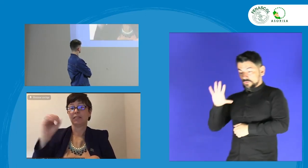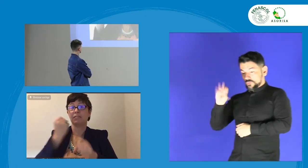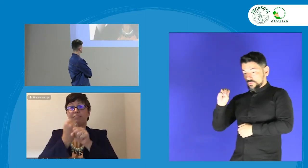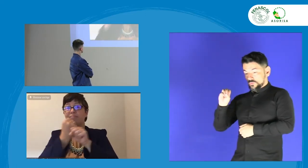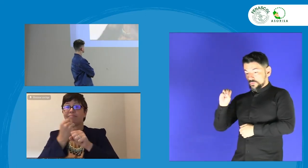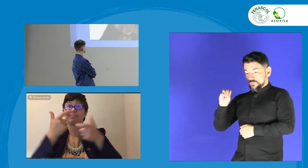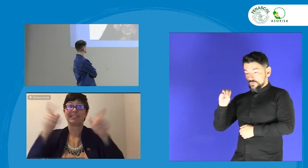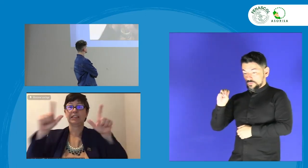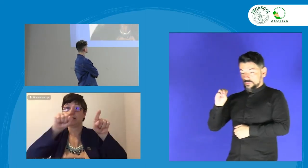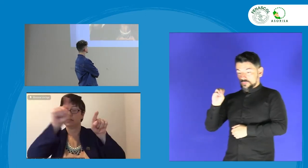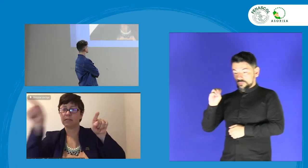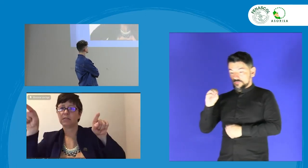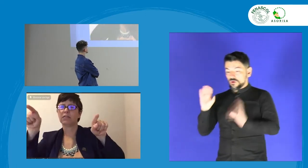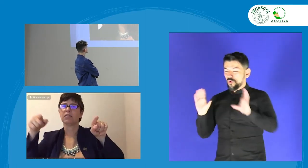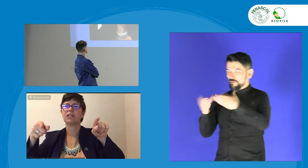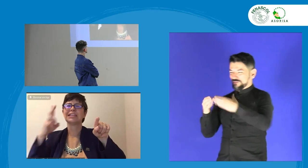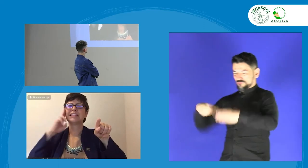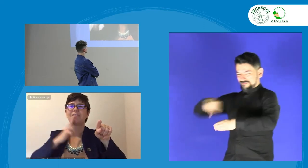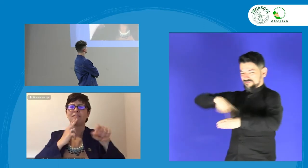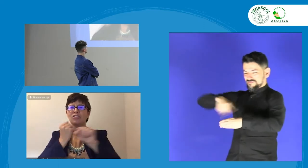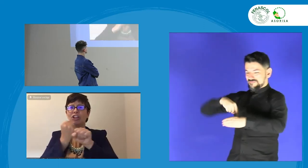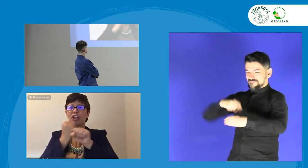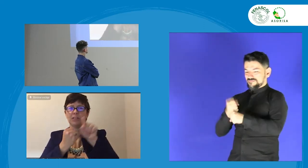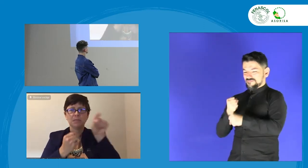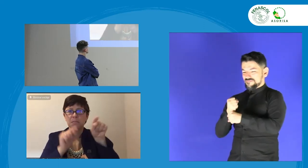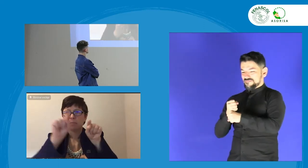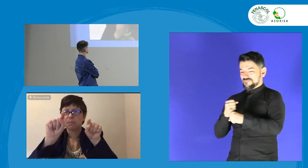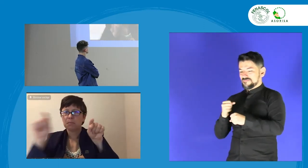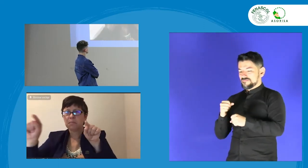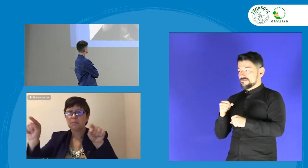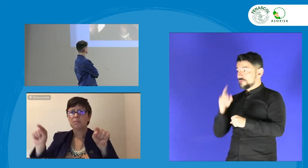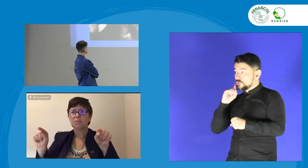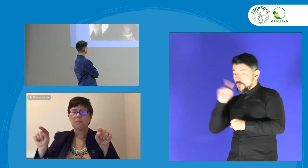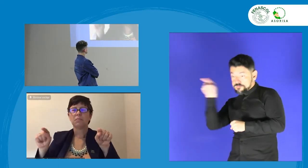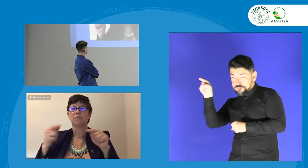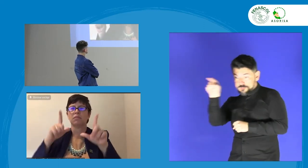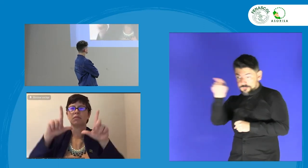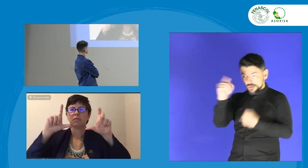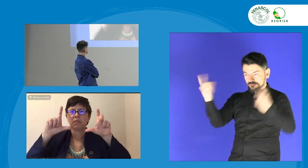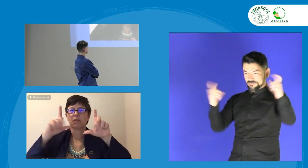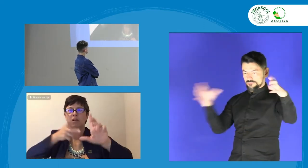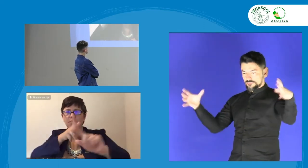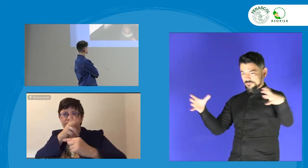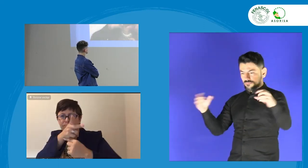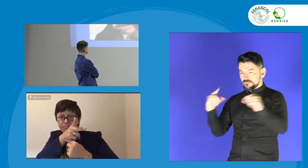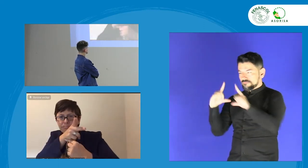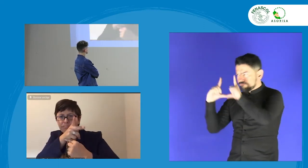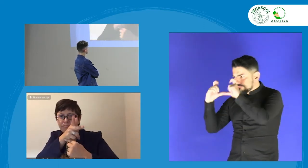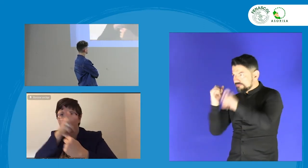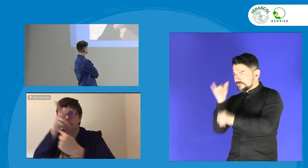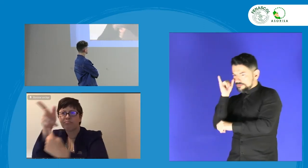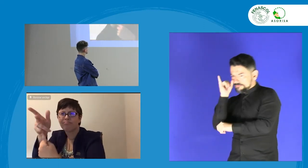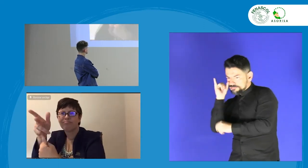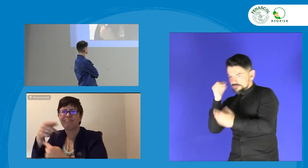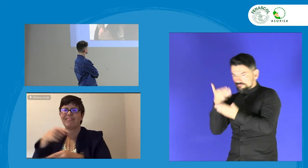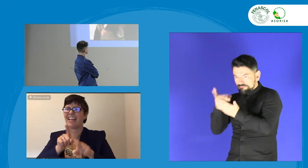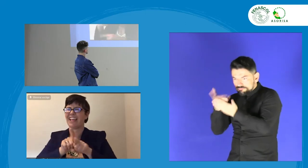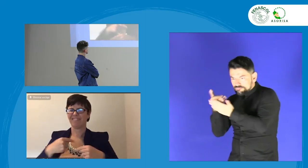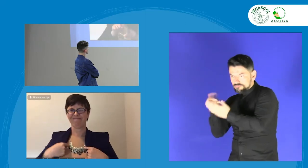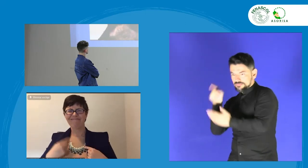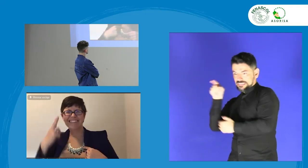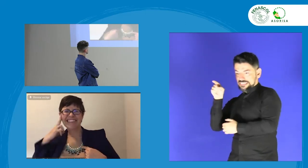otra cosa es que se tiene que buscar los diferentes aliados de la comunidad, ¿no? Y